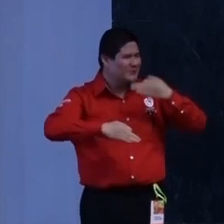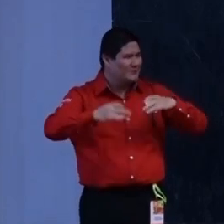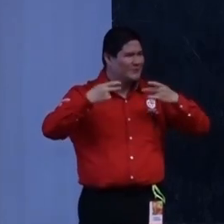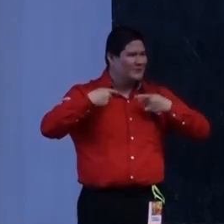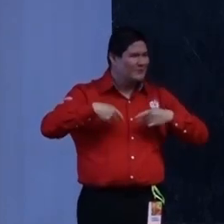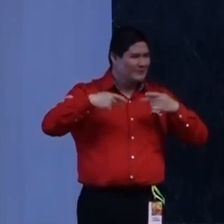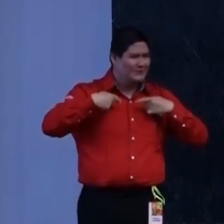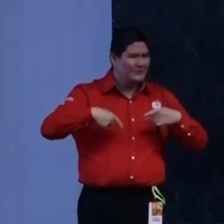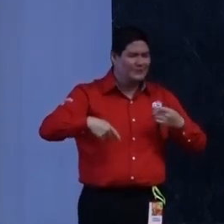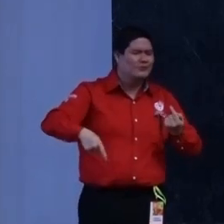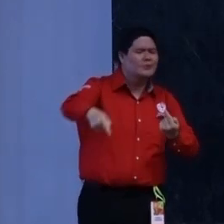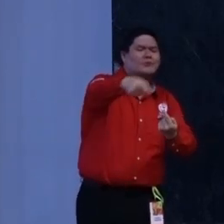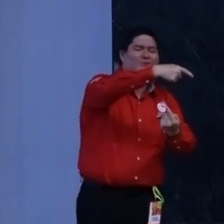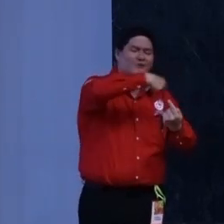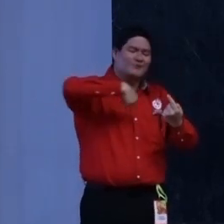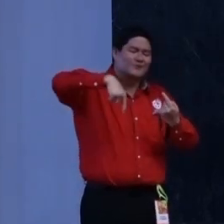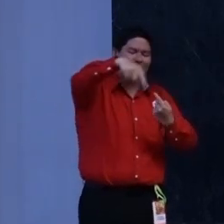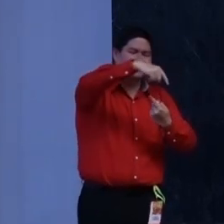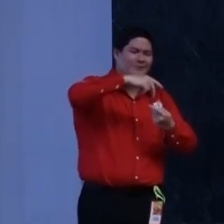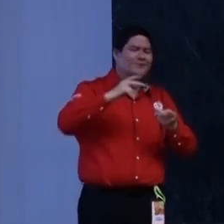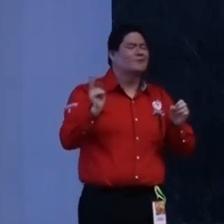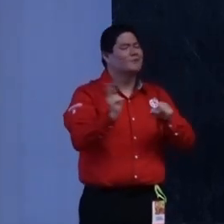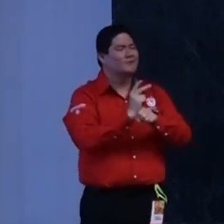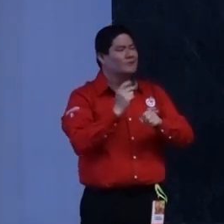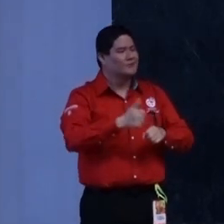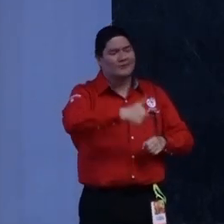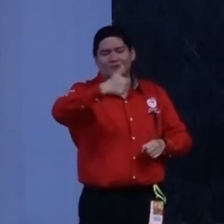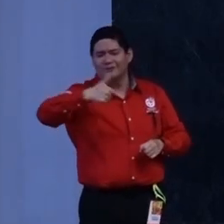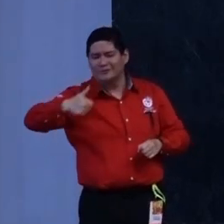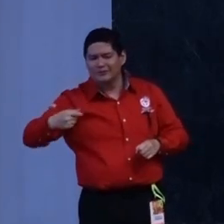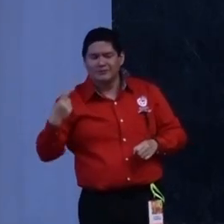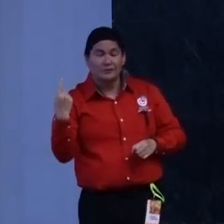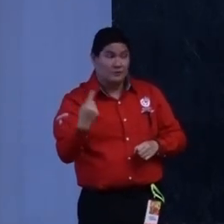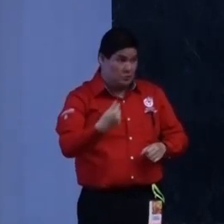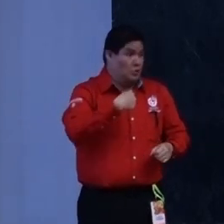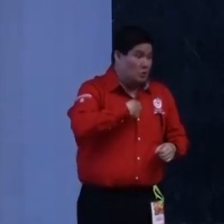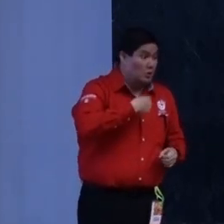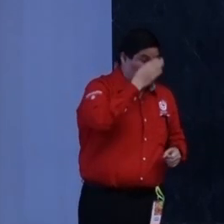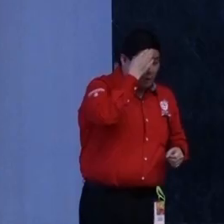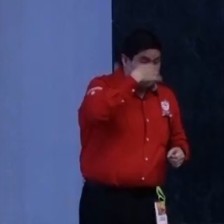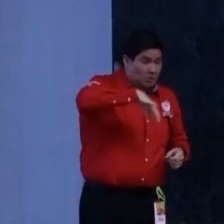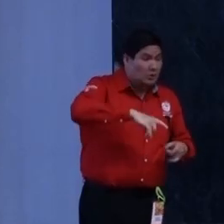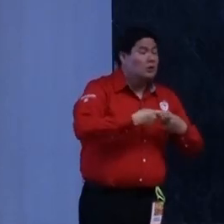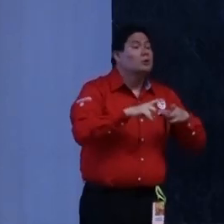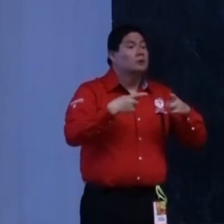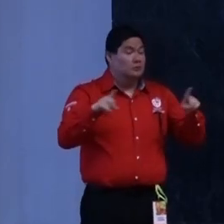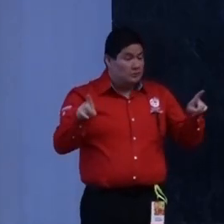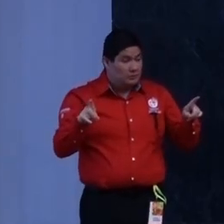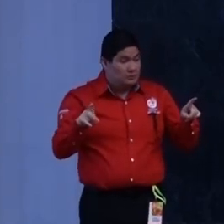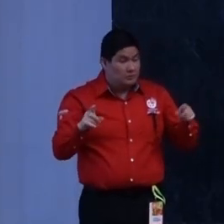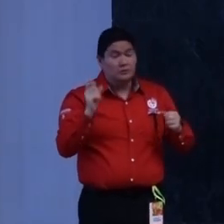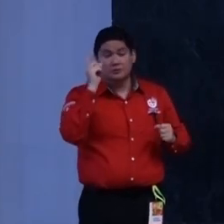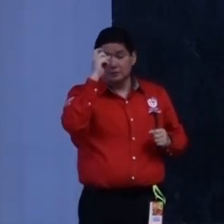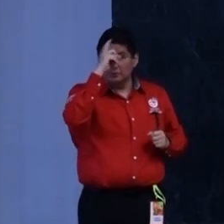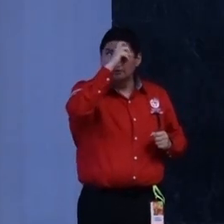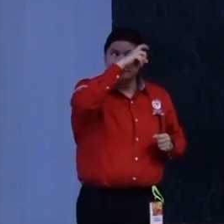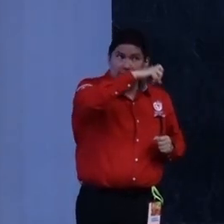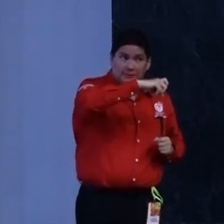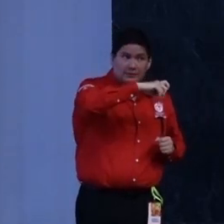personas a nuestro alrededor, pero también qué pasa con cada uno de nosotros. Yo sé que es muy difícil, como lo acabas de